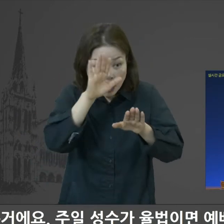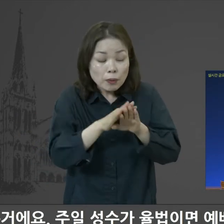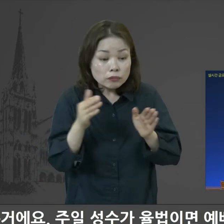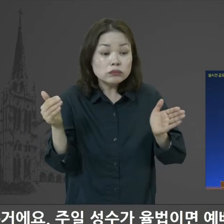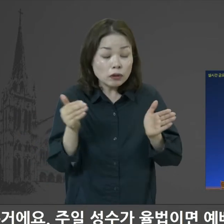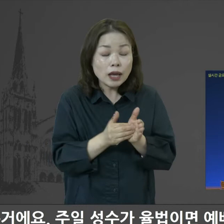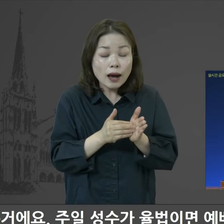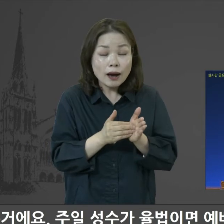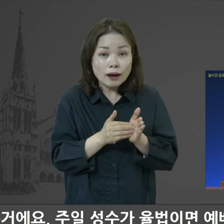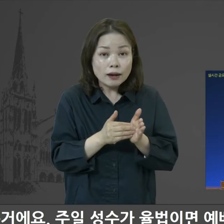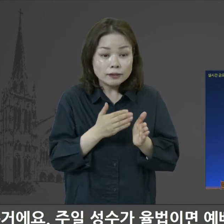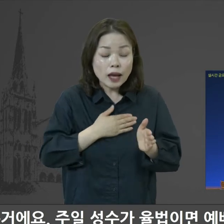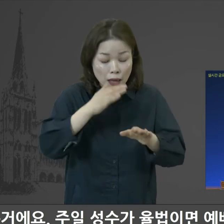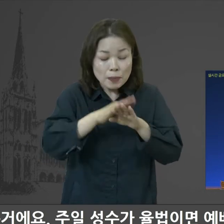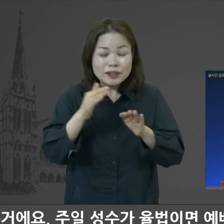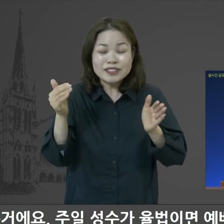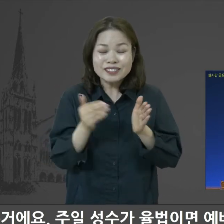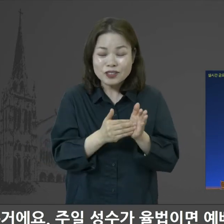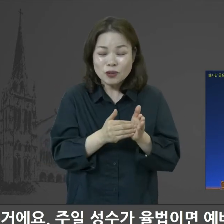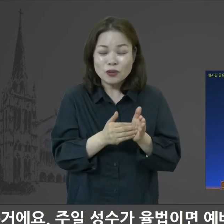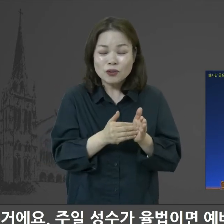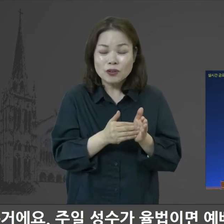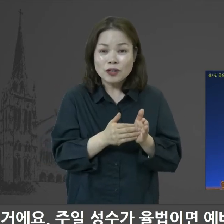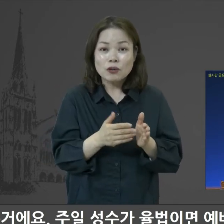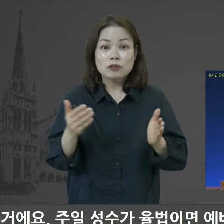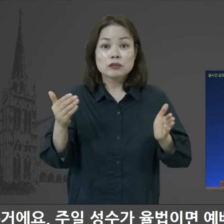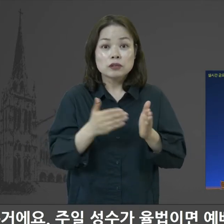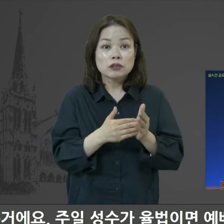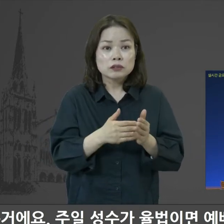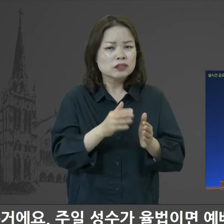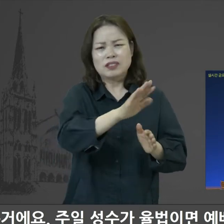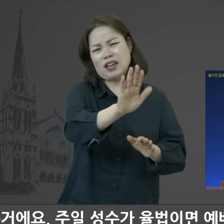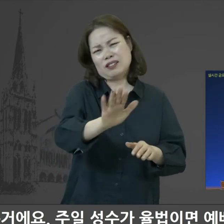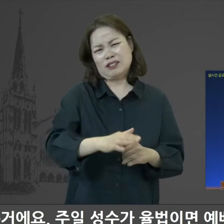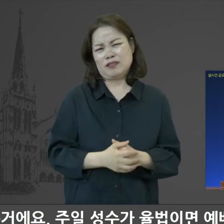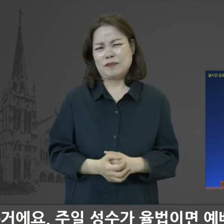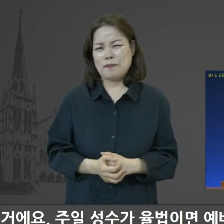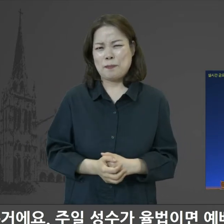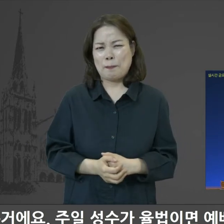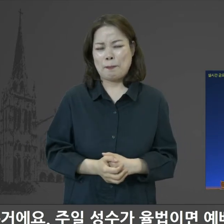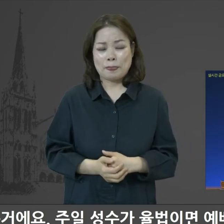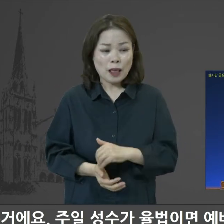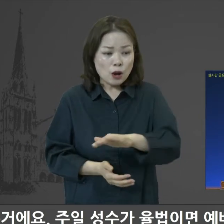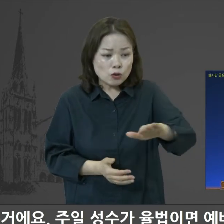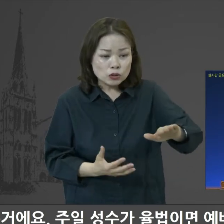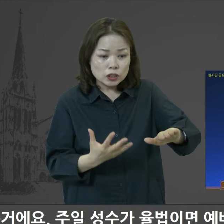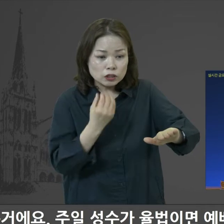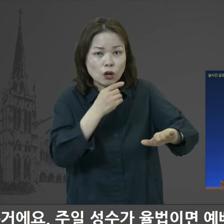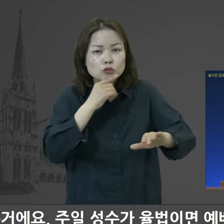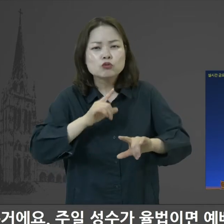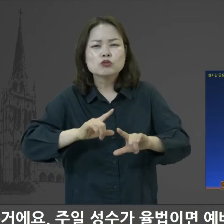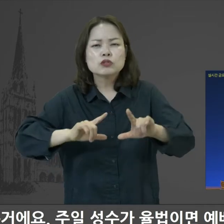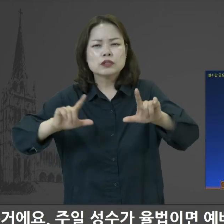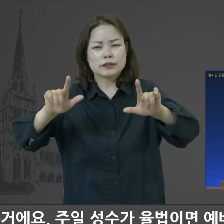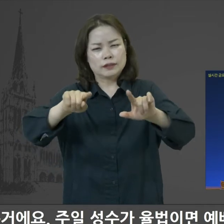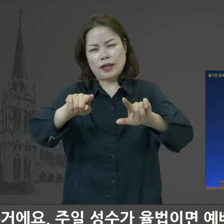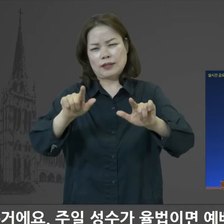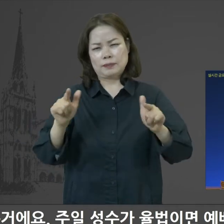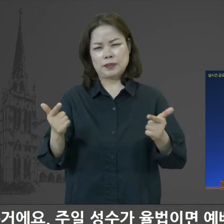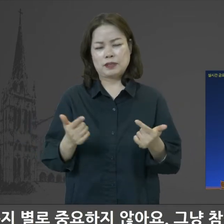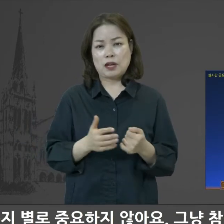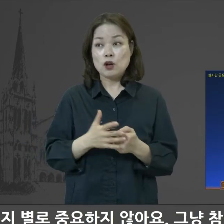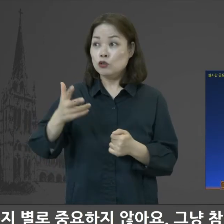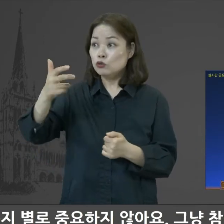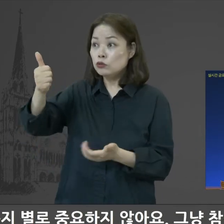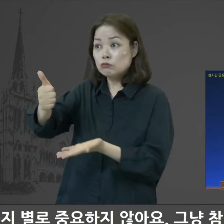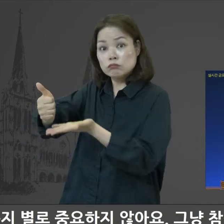드렸다, 출석부 도장 찍었다, 그럼 된 겁니다. 그런데 그게 아니잖아요. 우리의 성수주일은 그게 아니지 않습니까?